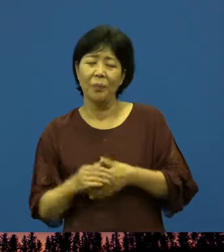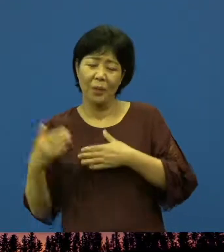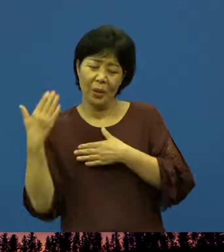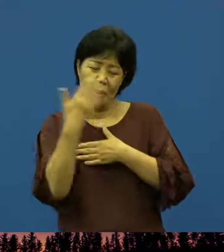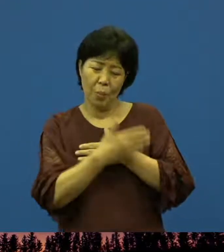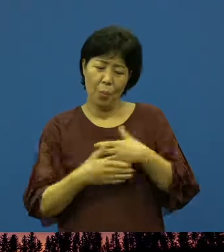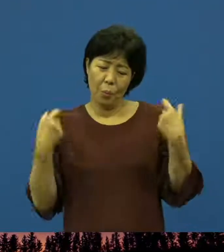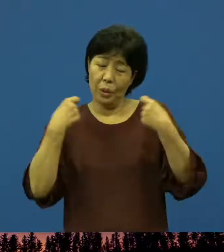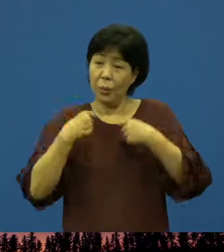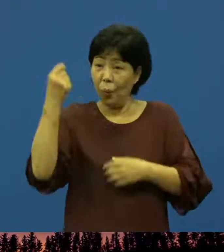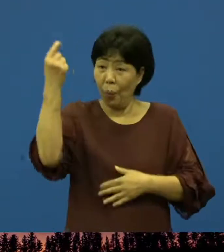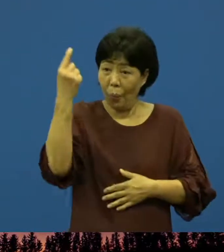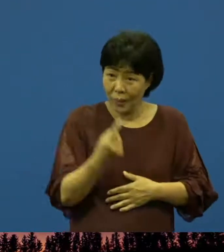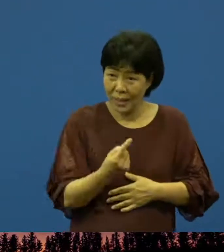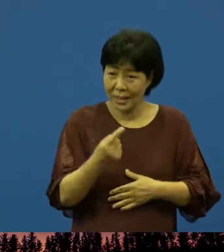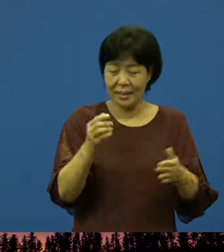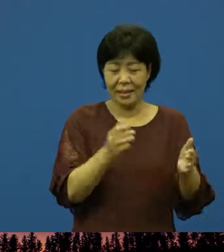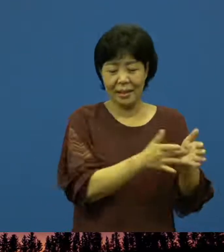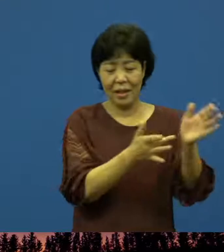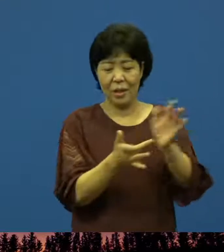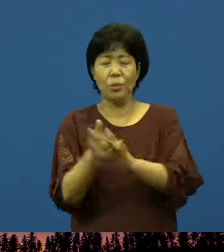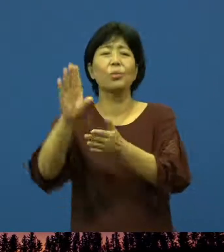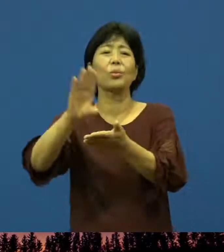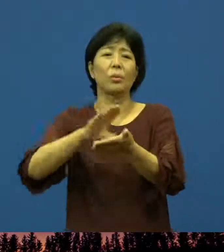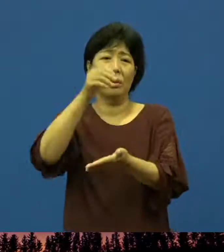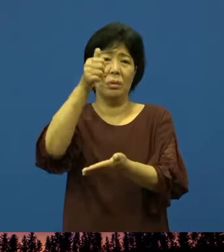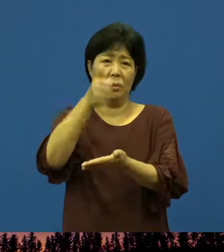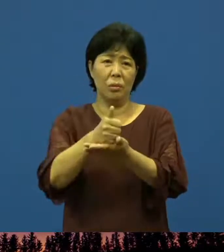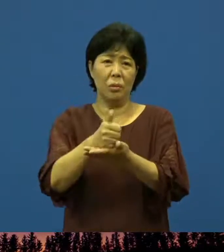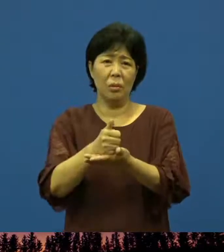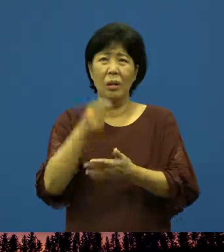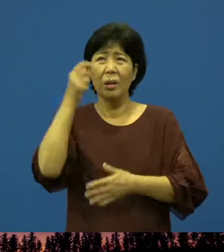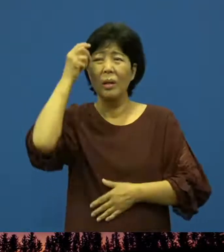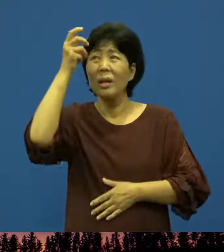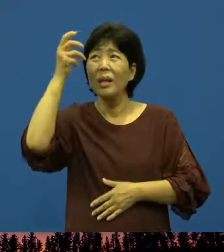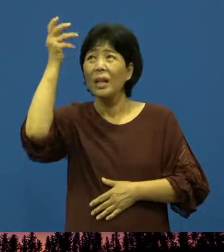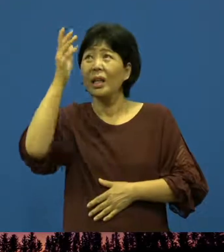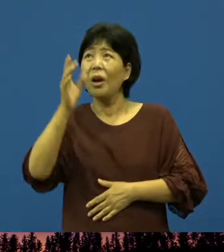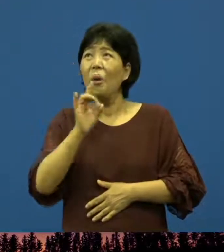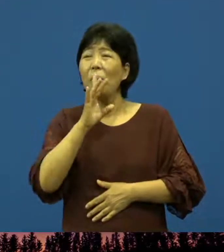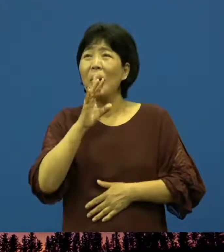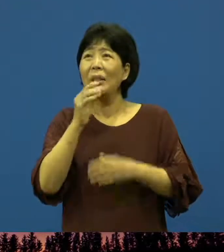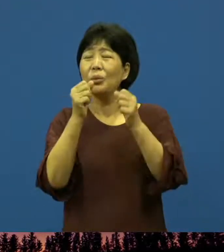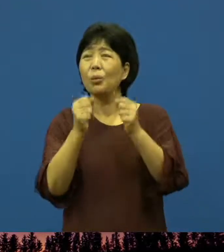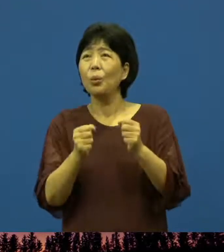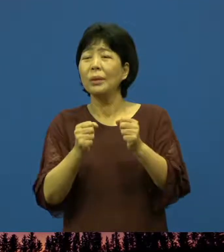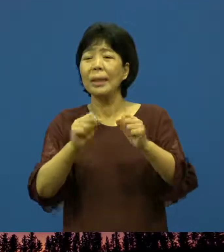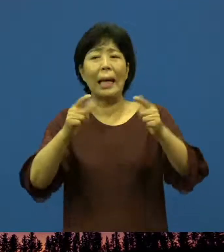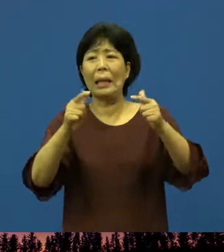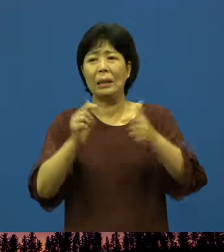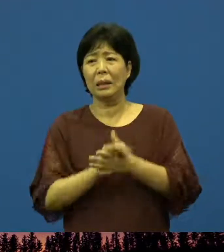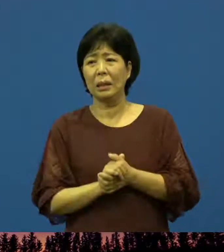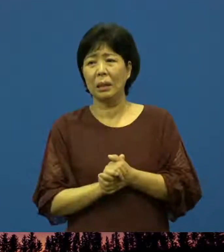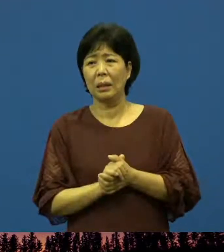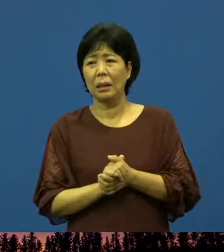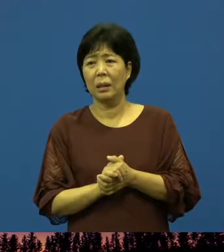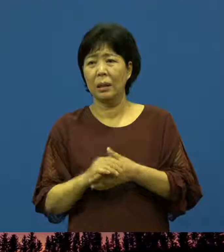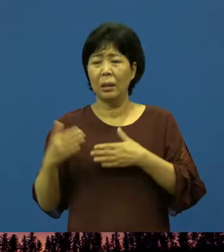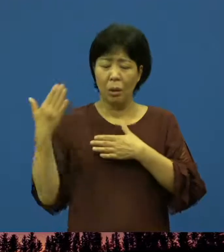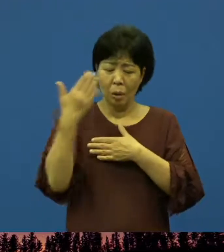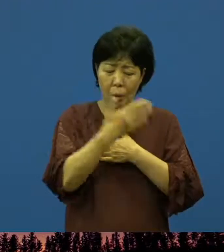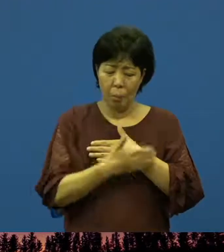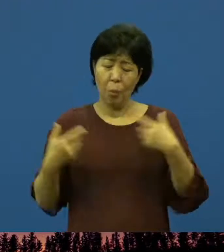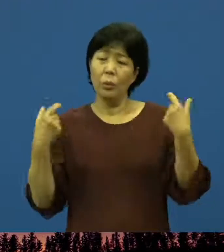우리 가운데 거하심에, 어떤 영으로만 오신 게 아니라 육신으로 오셨어요. 말씀이 육신이 되어 눈으로 보고 손으로 만진 바